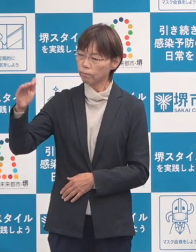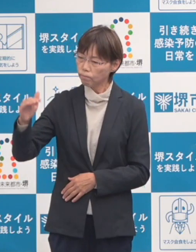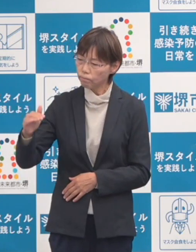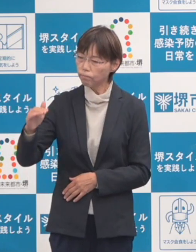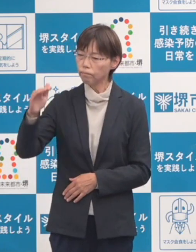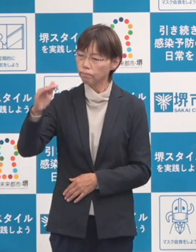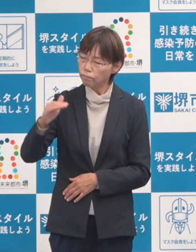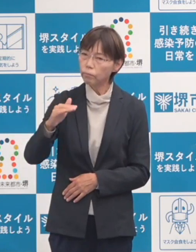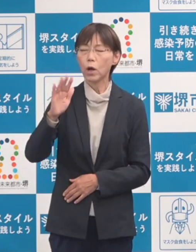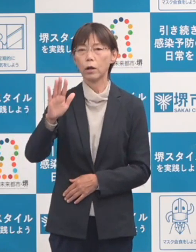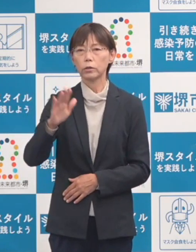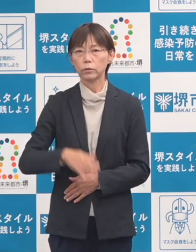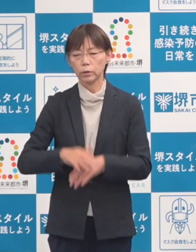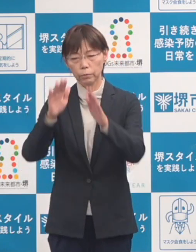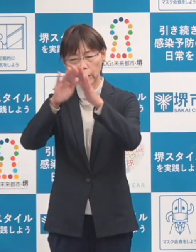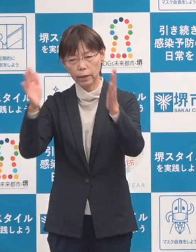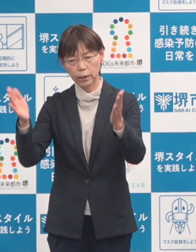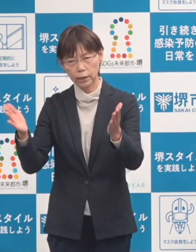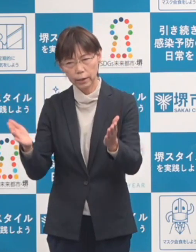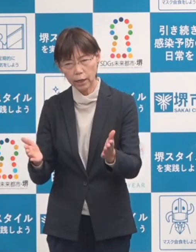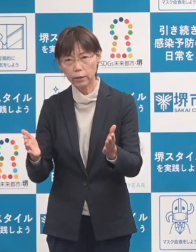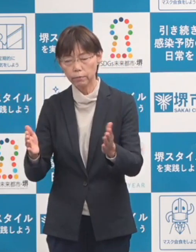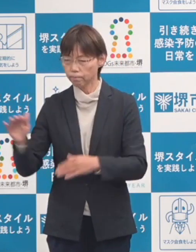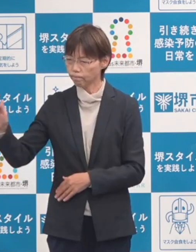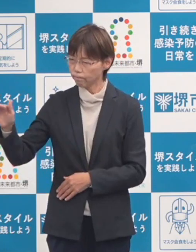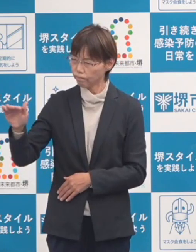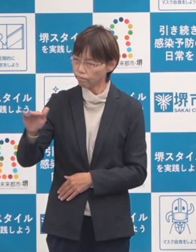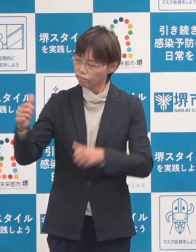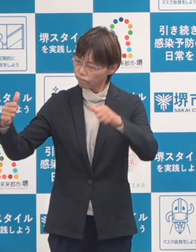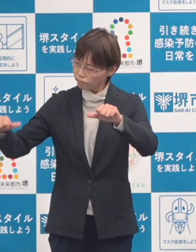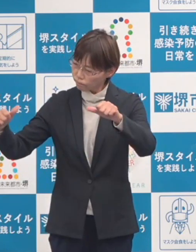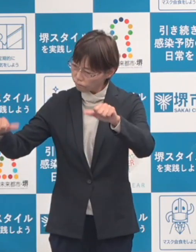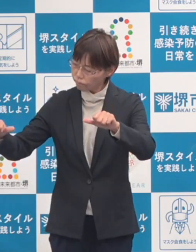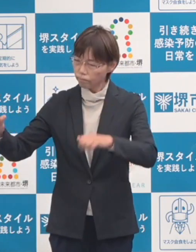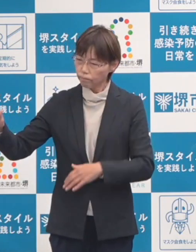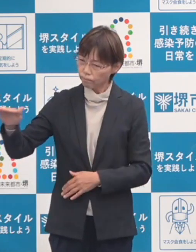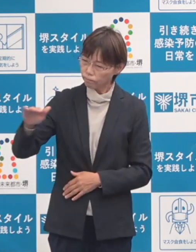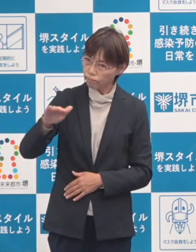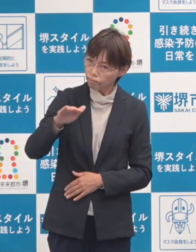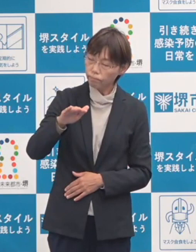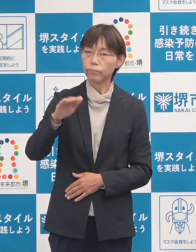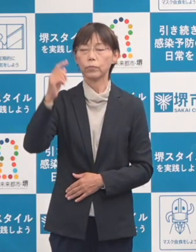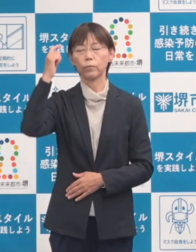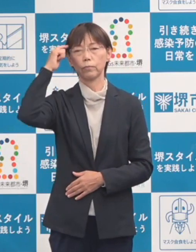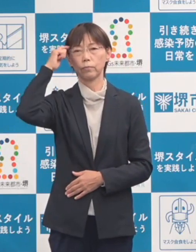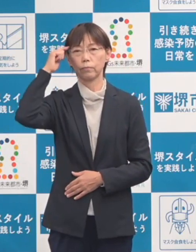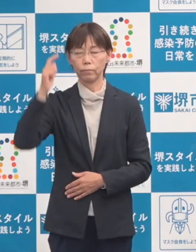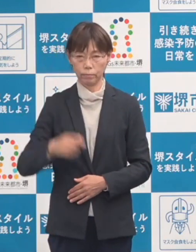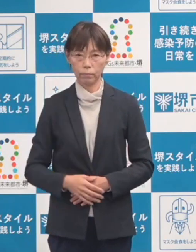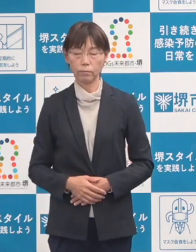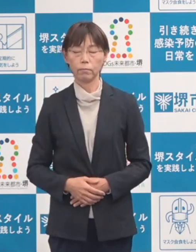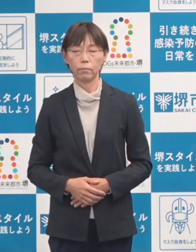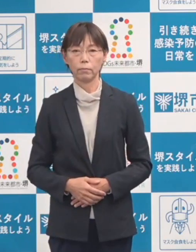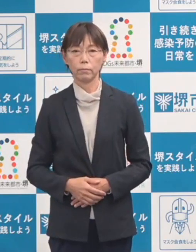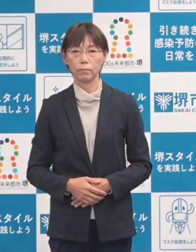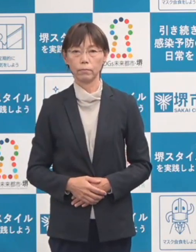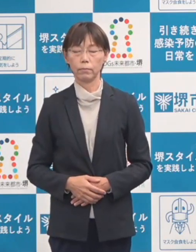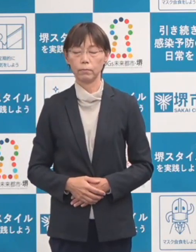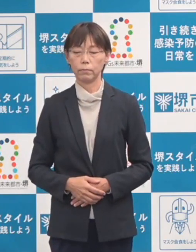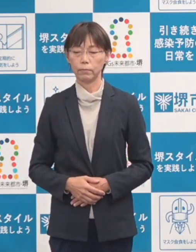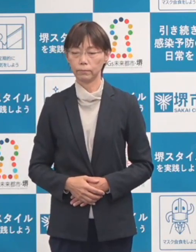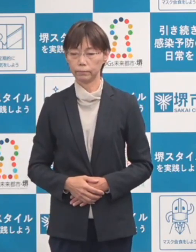はありますが、おおむね同じような推移を示しているのではないかと考えています。